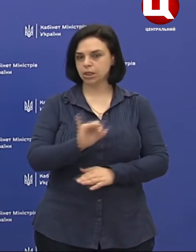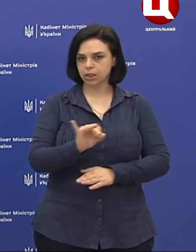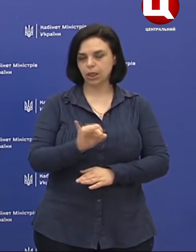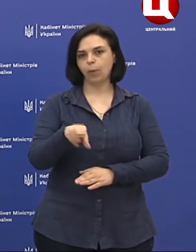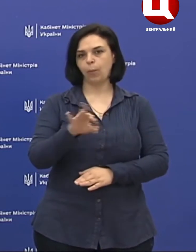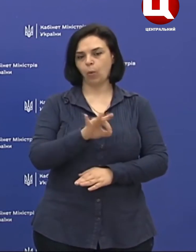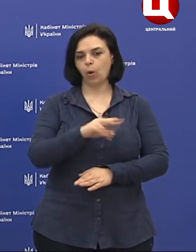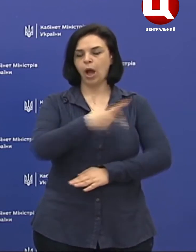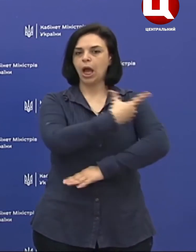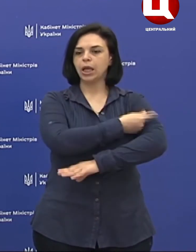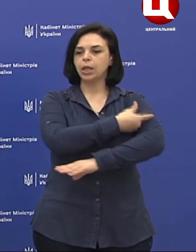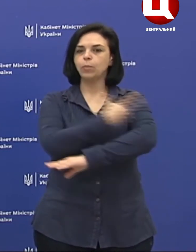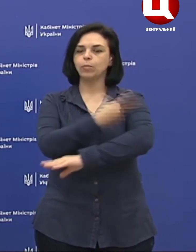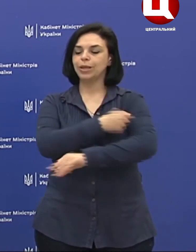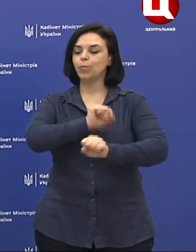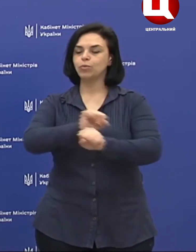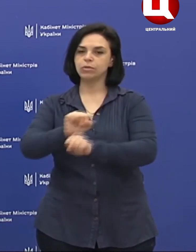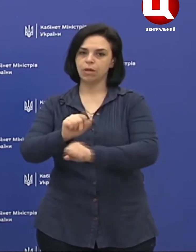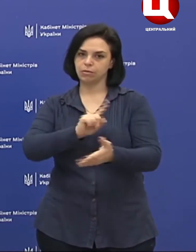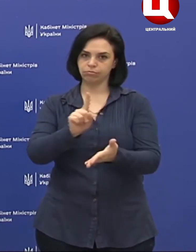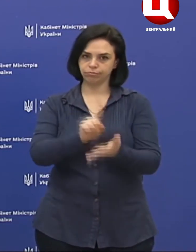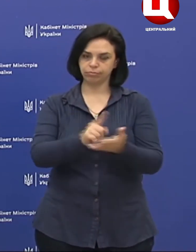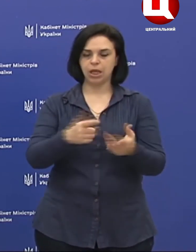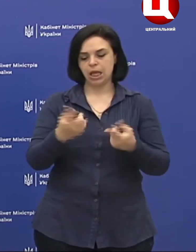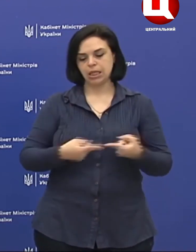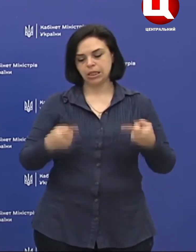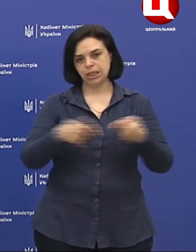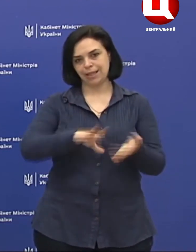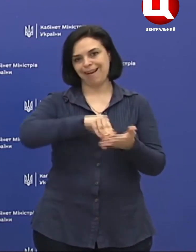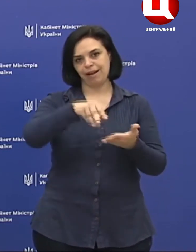по імунізації згідно календаря щеплень.